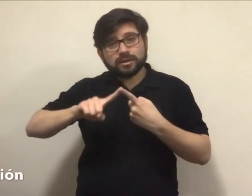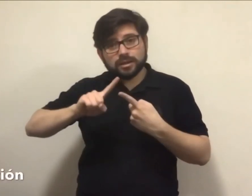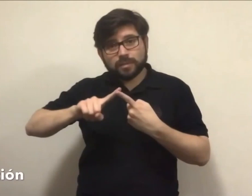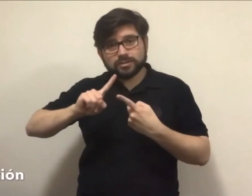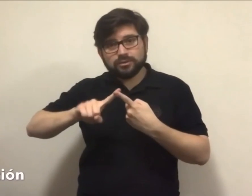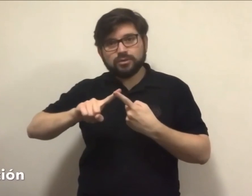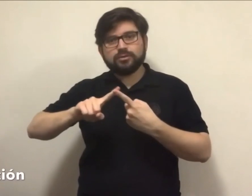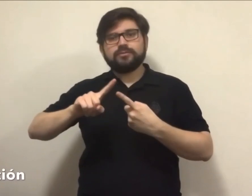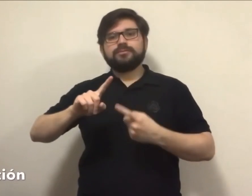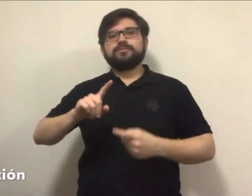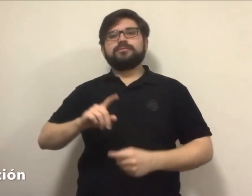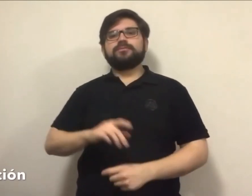Participación.